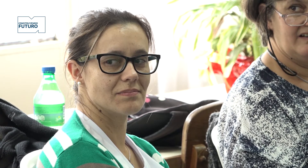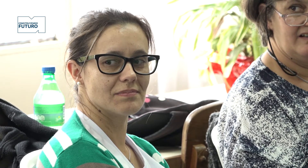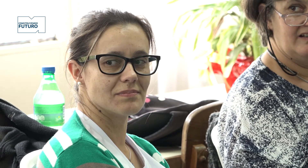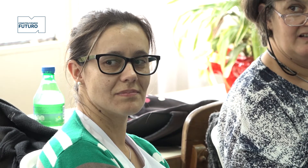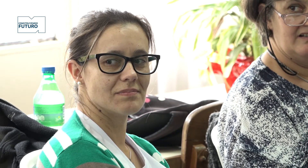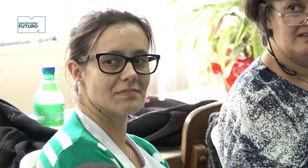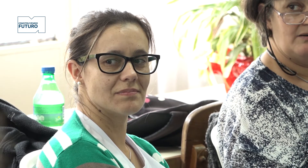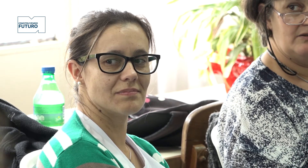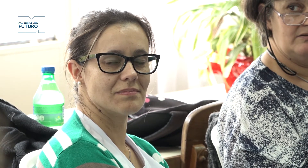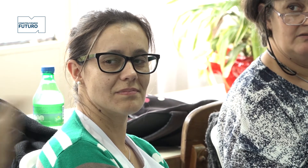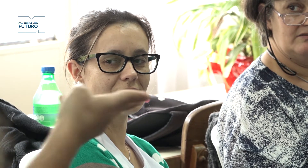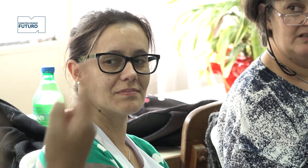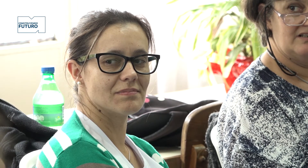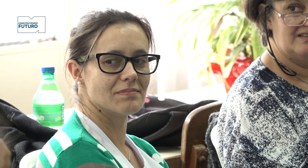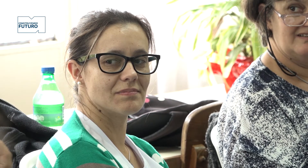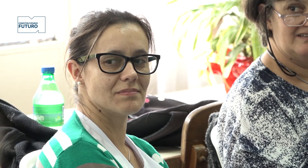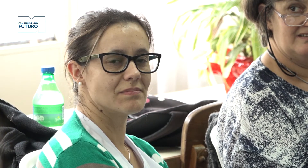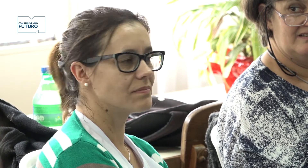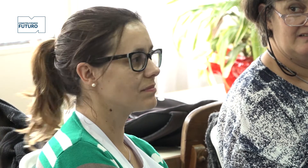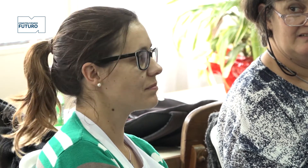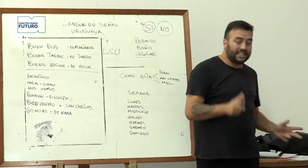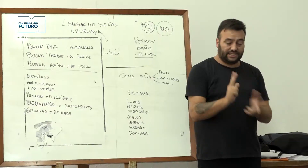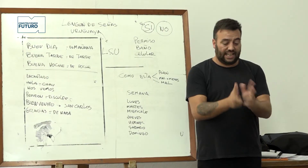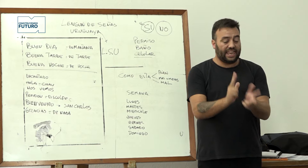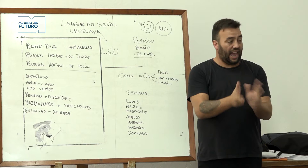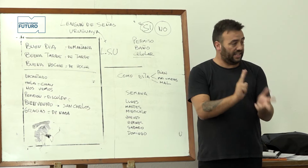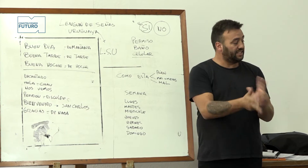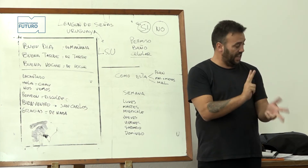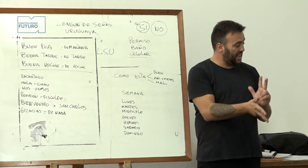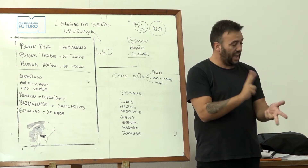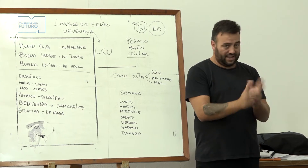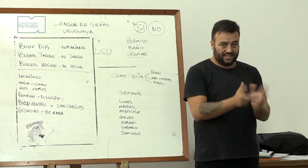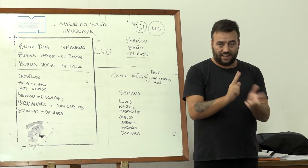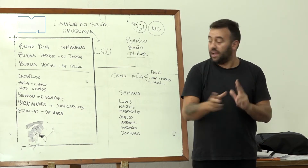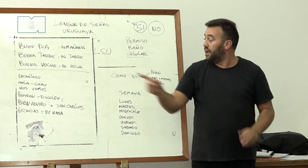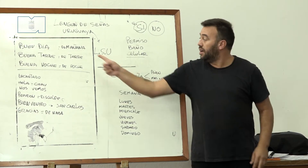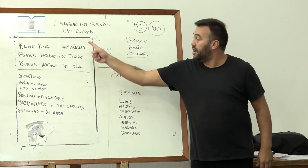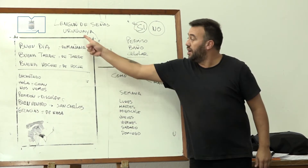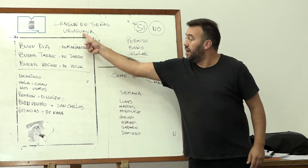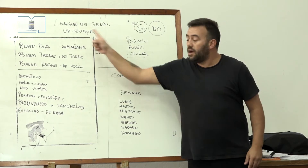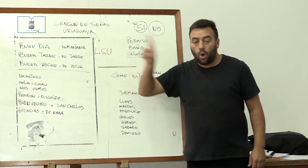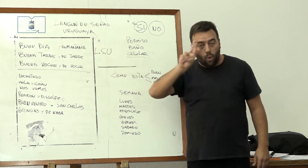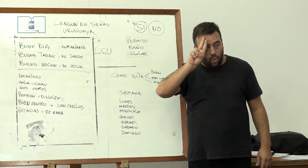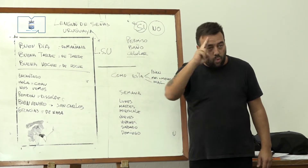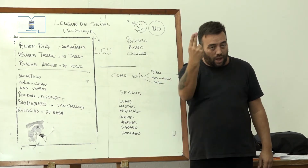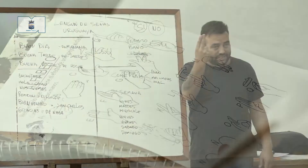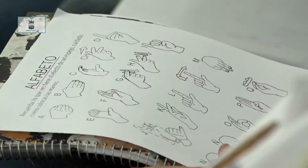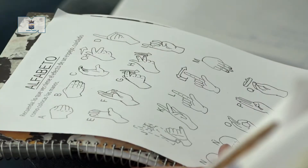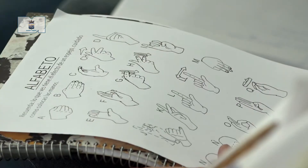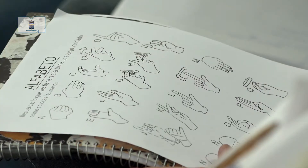es el convenio que tenemos suscripto con CINDE desde la Intendencia de Maldonado, que ahí tenemos 120 personas que están